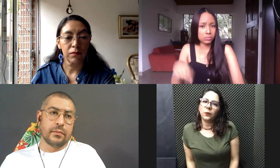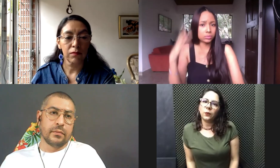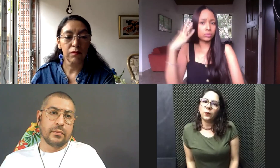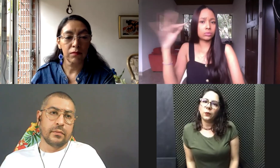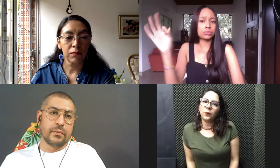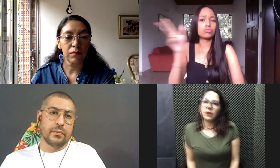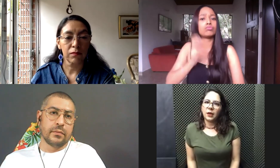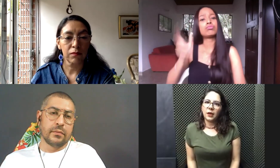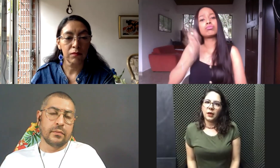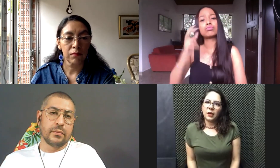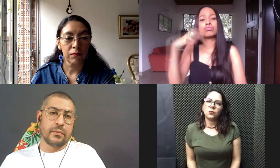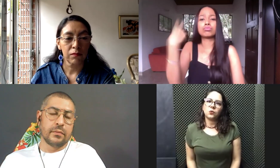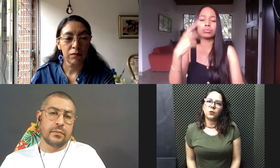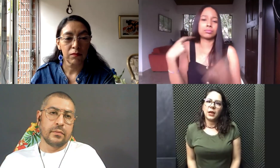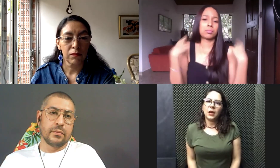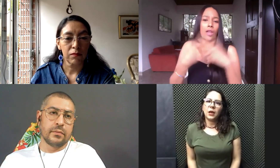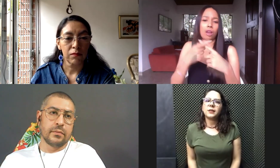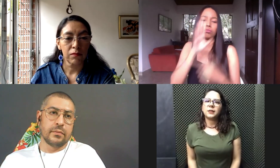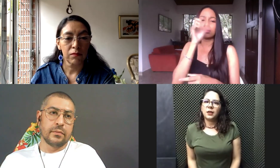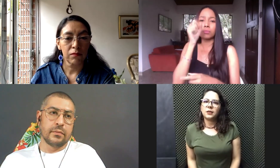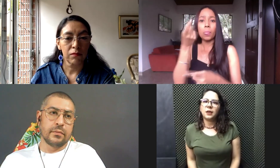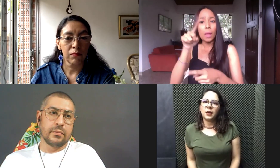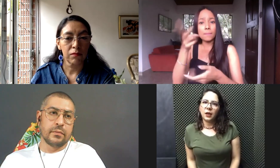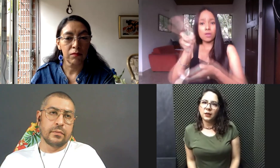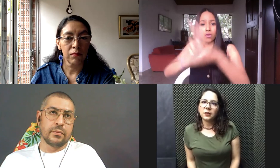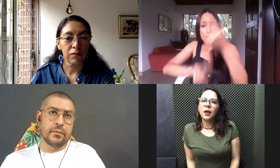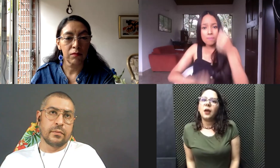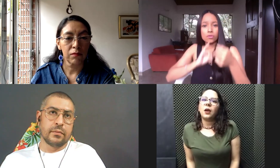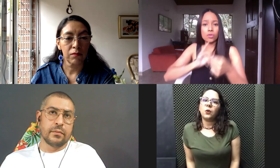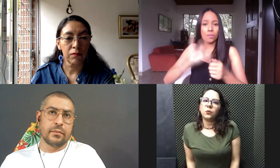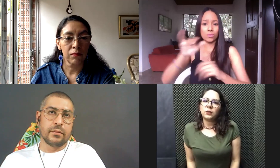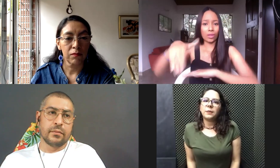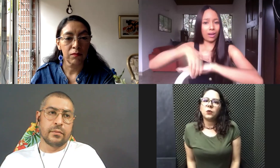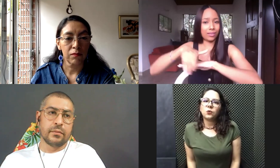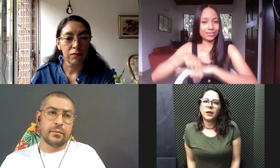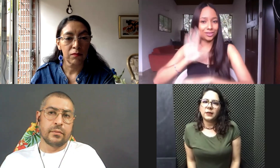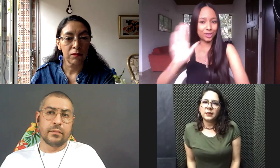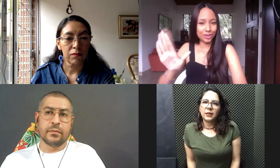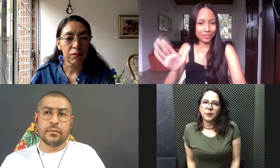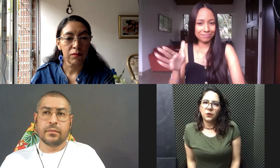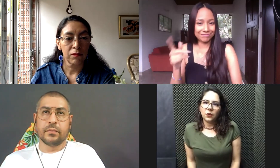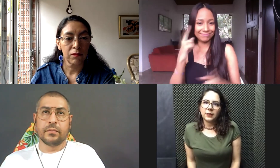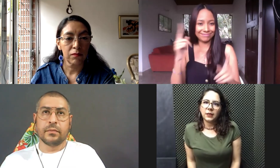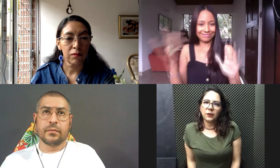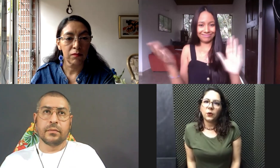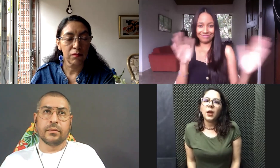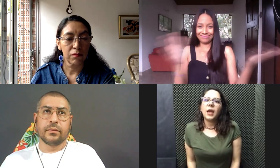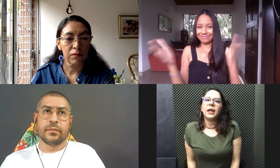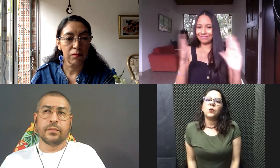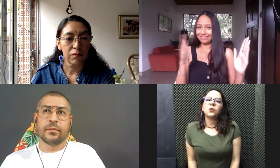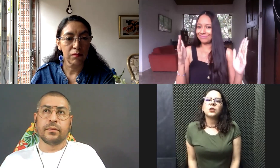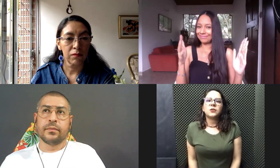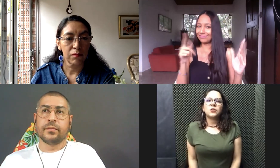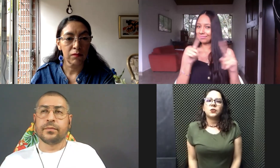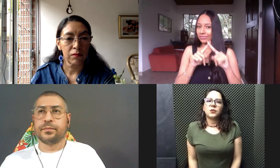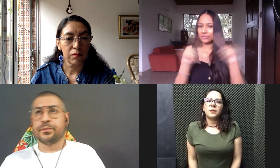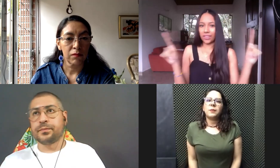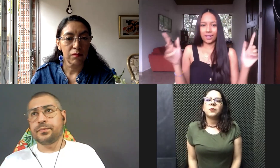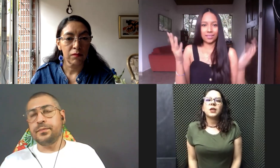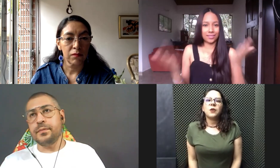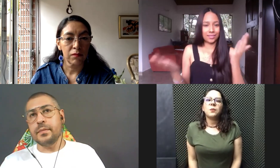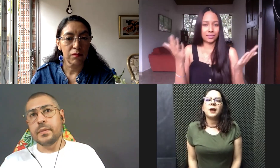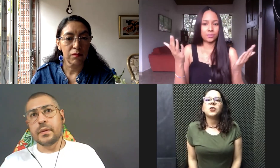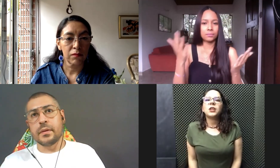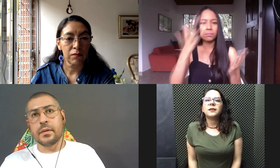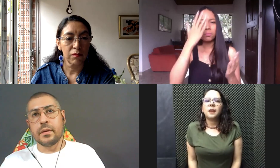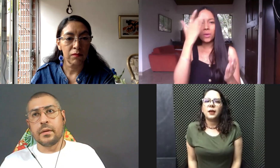bilingüe. Entonces, que es usuaria de lengua de señas y que es también usuaria a veces del español escrito. En algunos casos, entonces, vemos